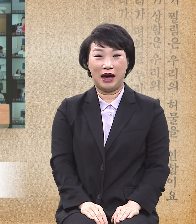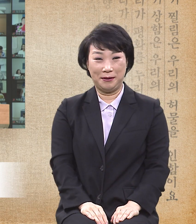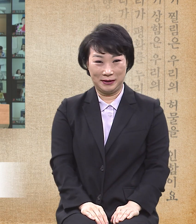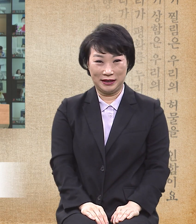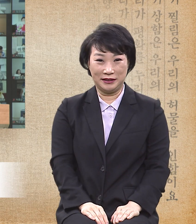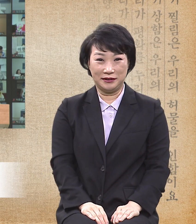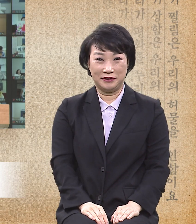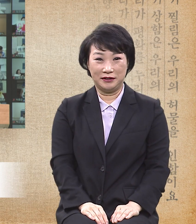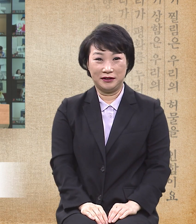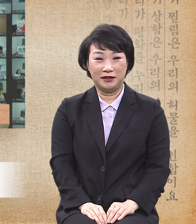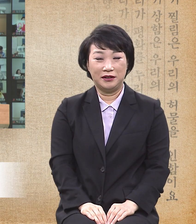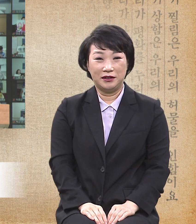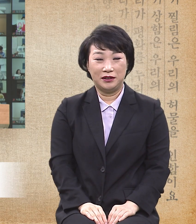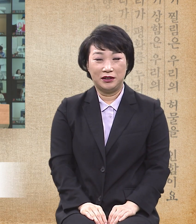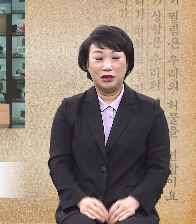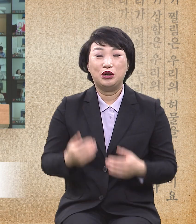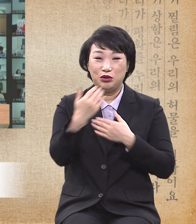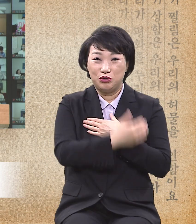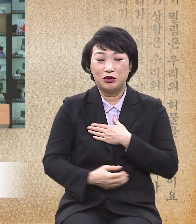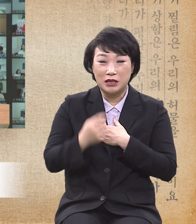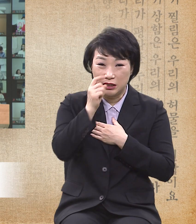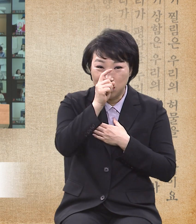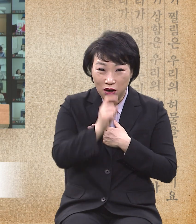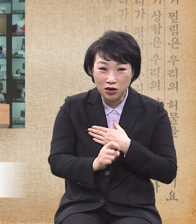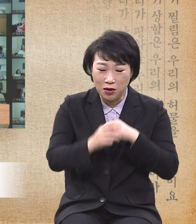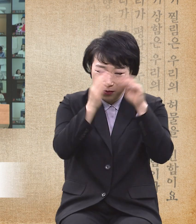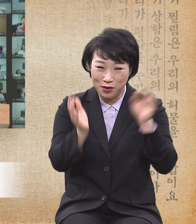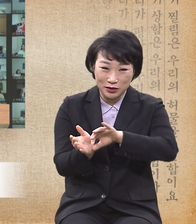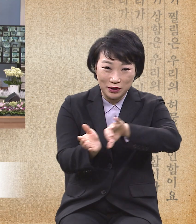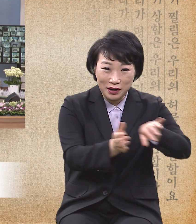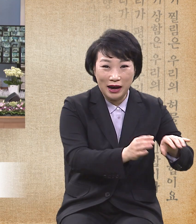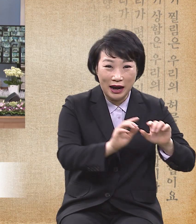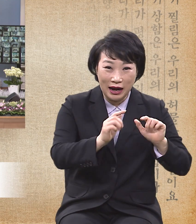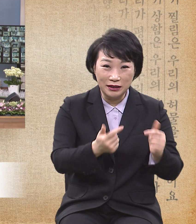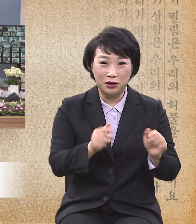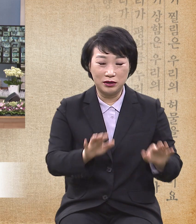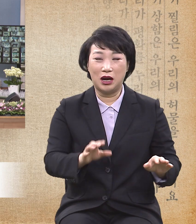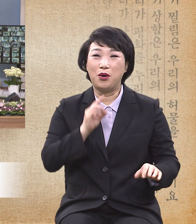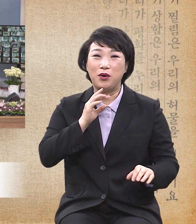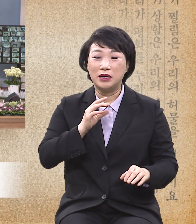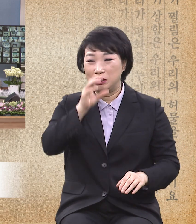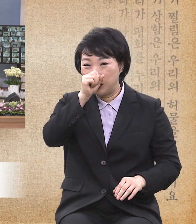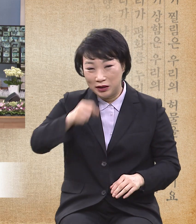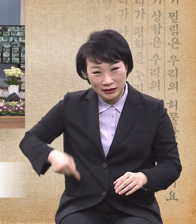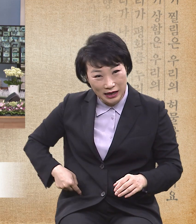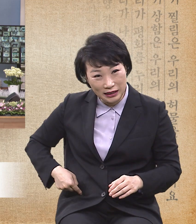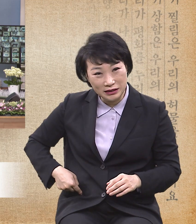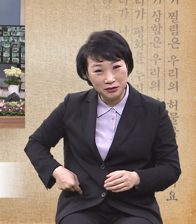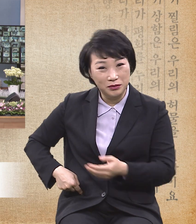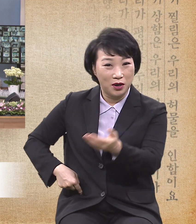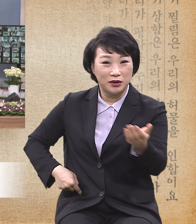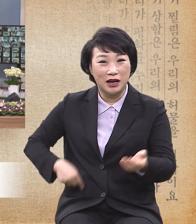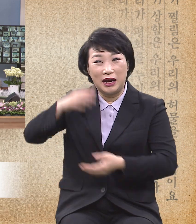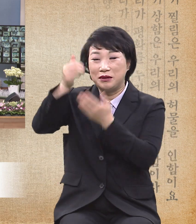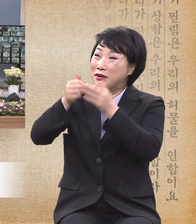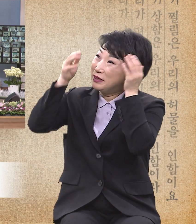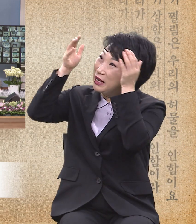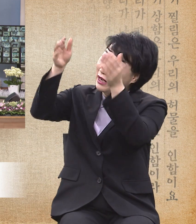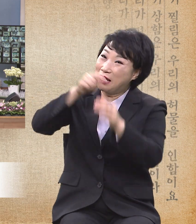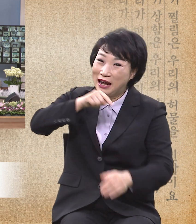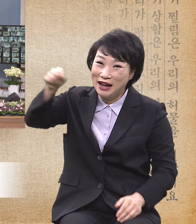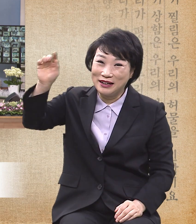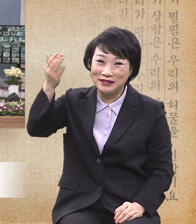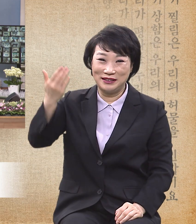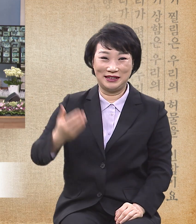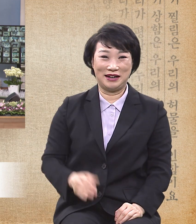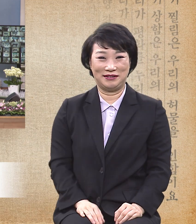네. 육체의 더러운 것을 제어버림이 아니요 오직 선한 양심이 하나님을 향해 간다 이